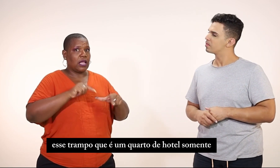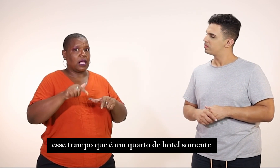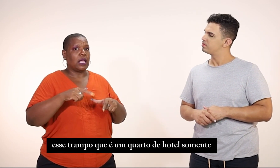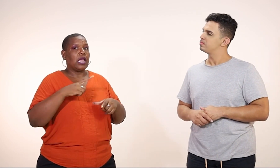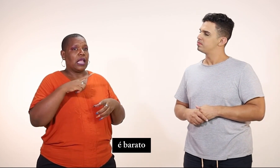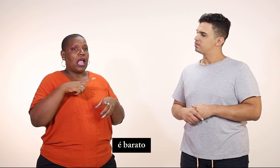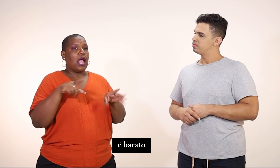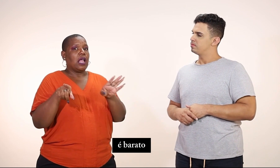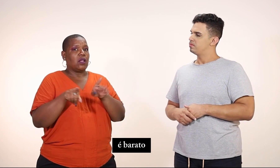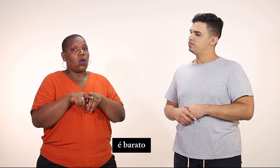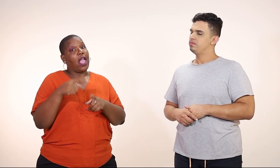somente, é barato.